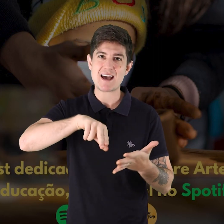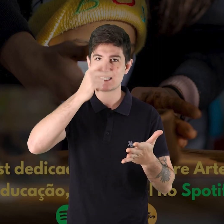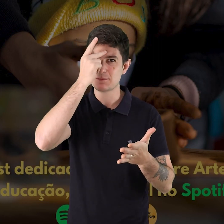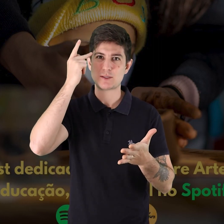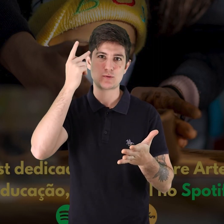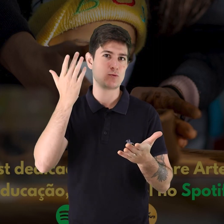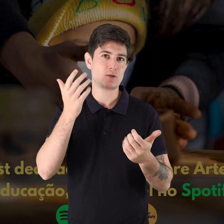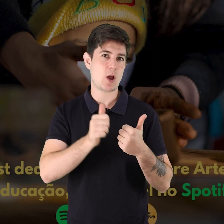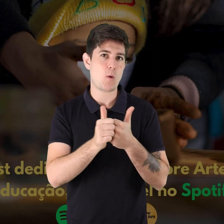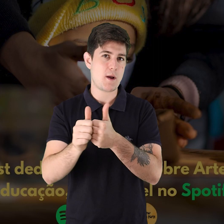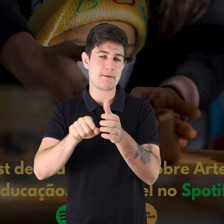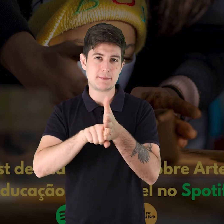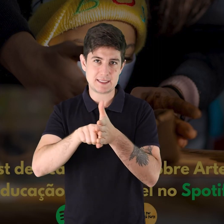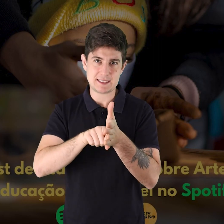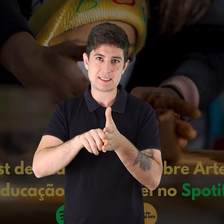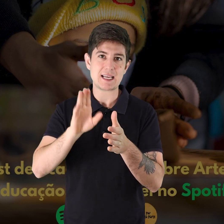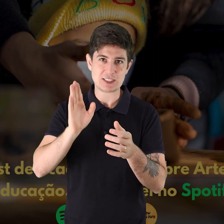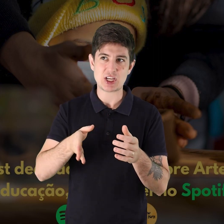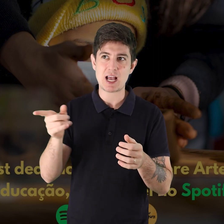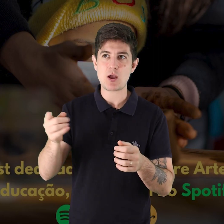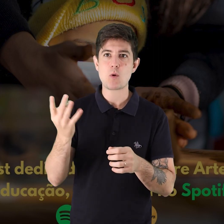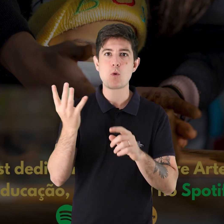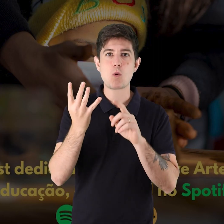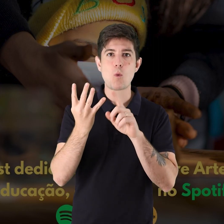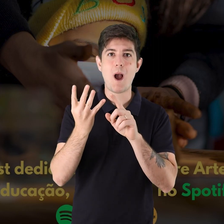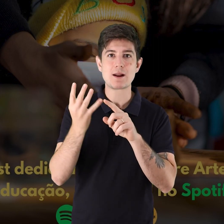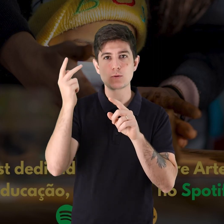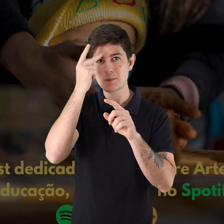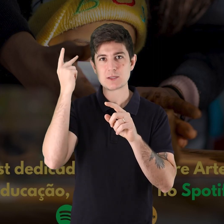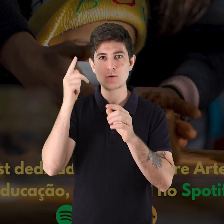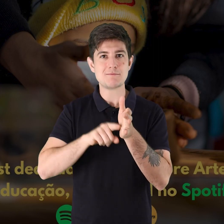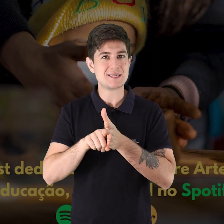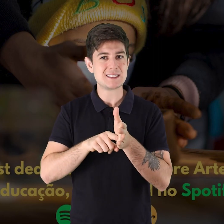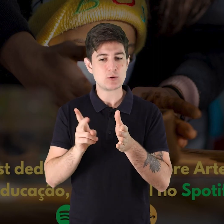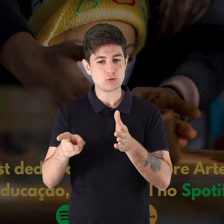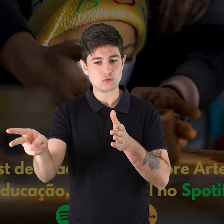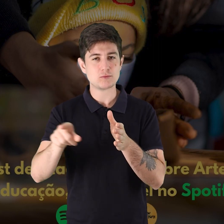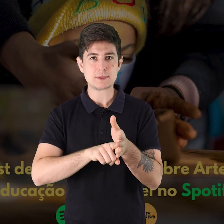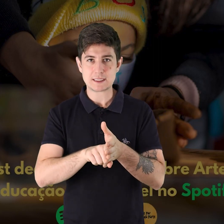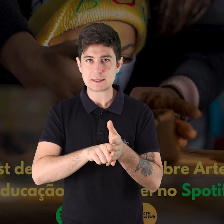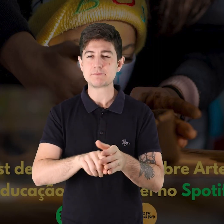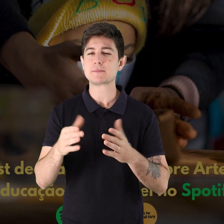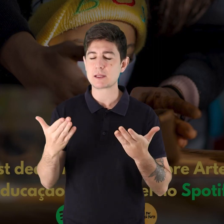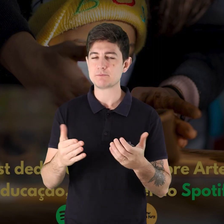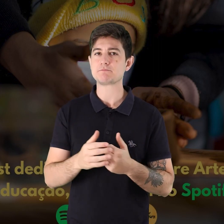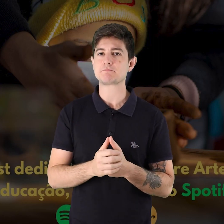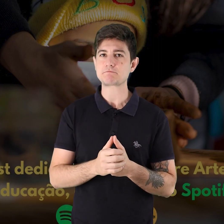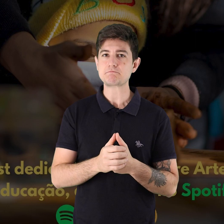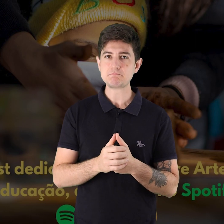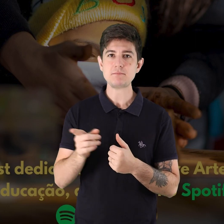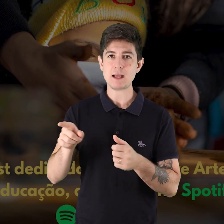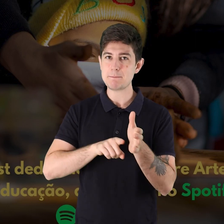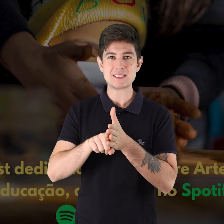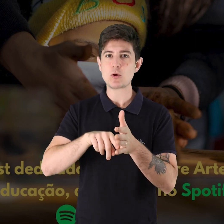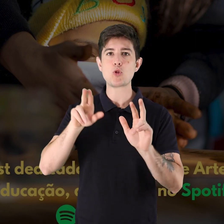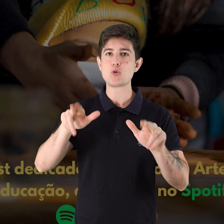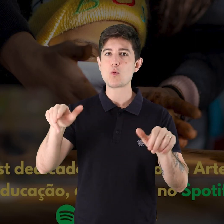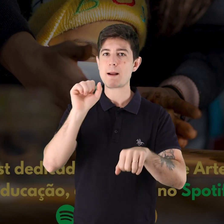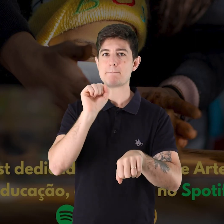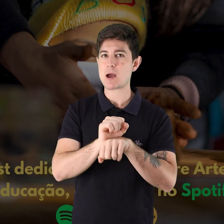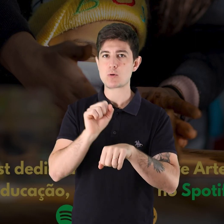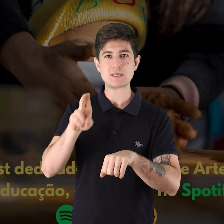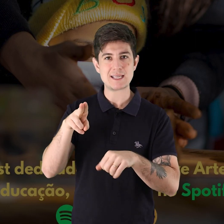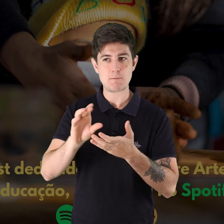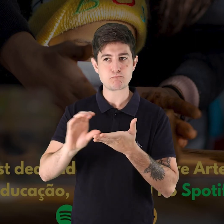vários pesquisadores que acompanham, ela já está, se eu não me engano, é o quarto pesquisador, né, que está dando continuidade a ela. Ela